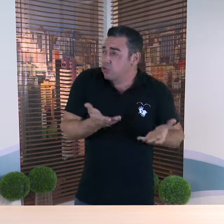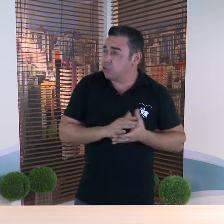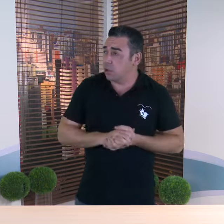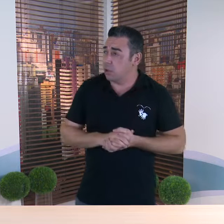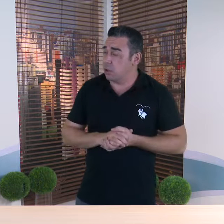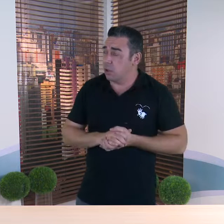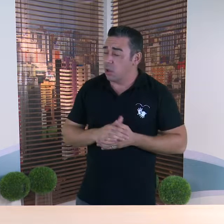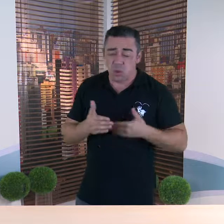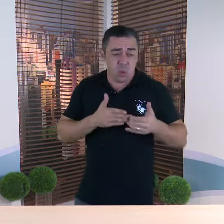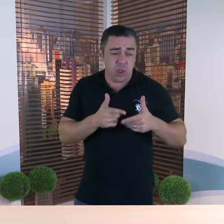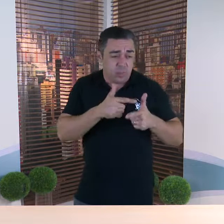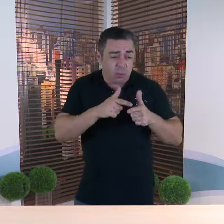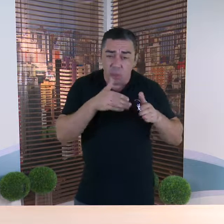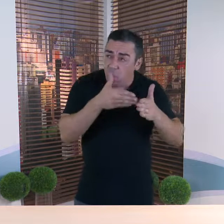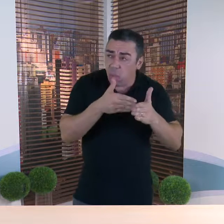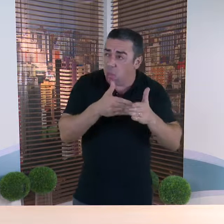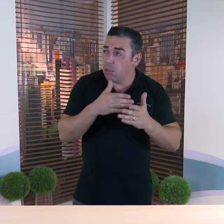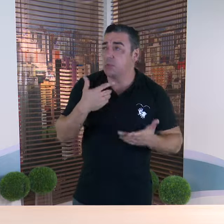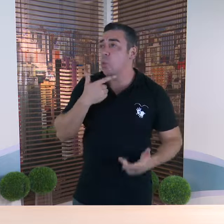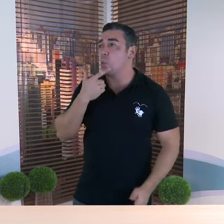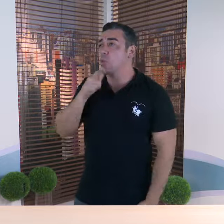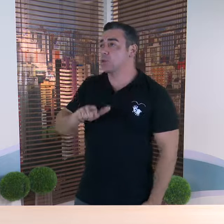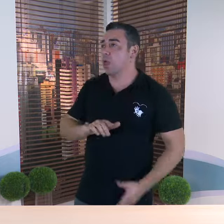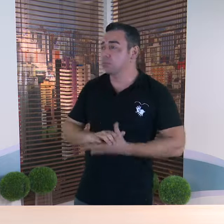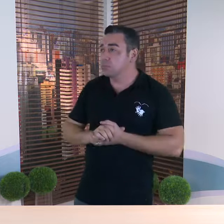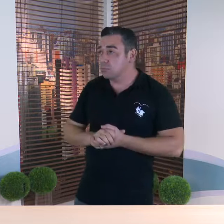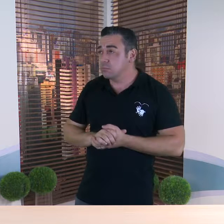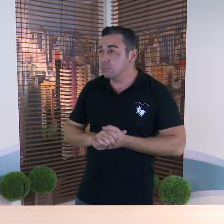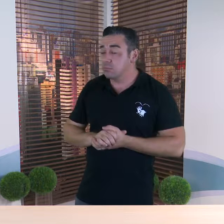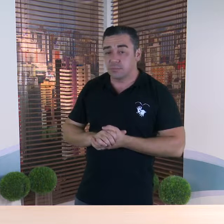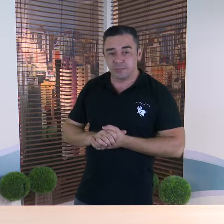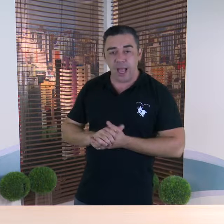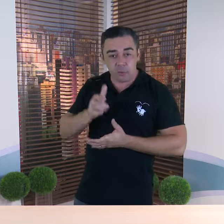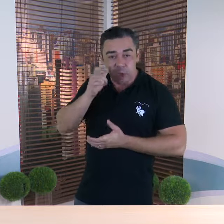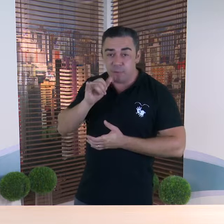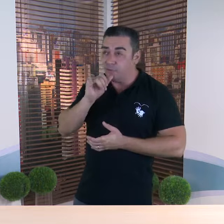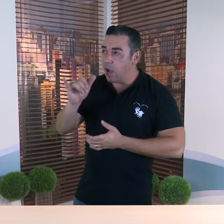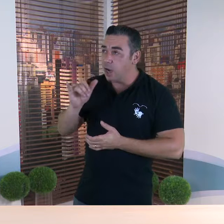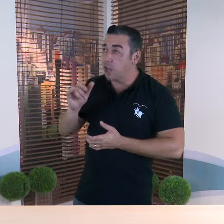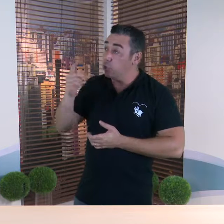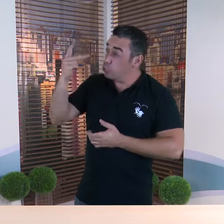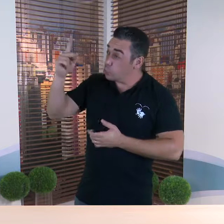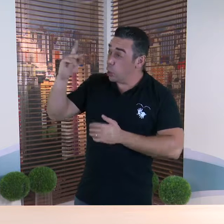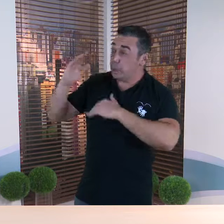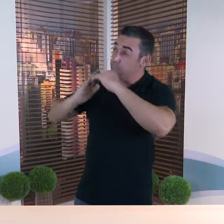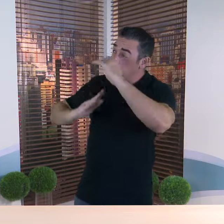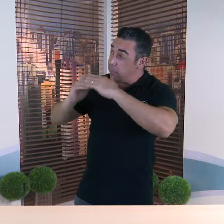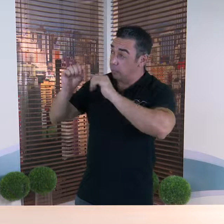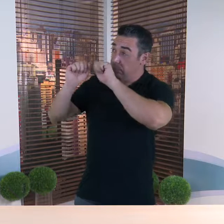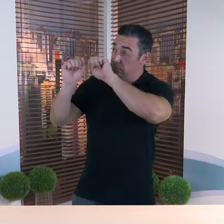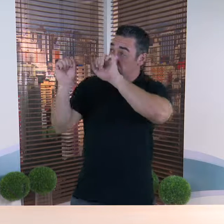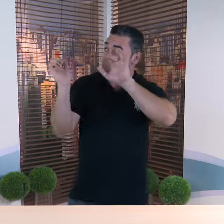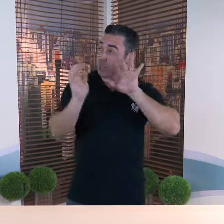eram protegidos de todo e qualquer tipo de perigo. E Satanás conclui dizendo: a obra de suas